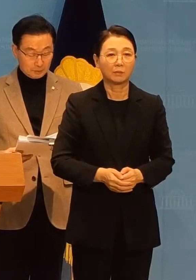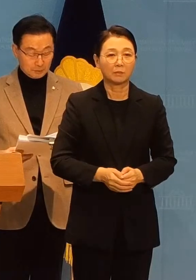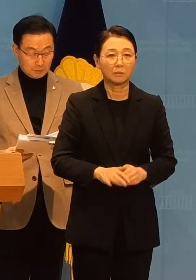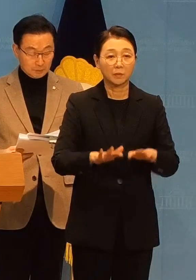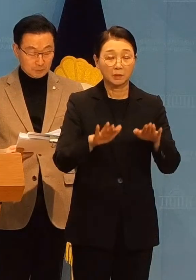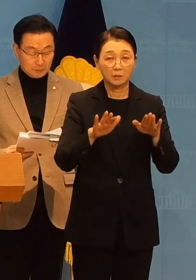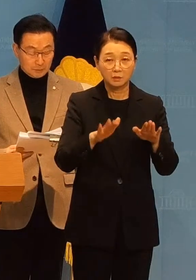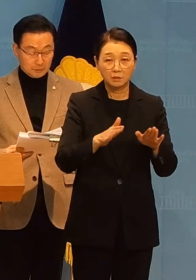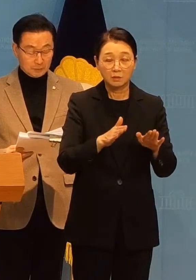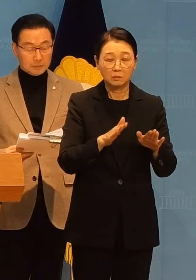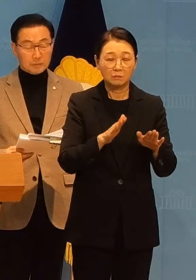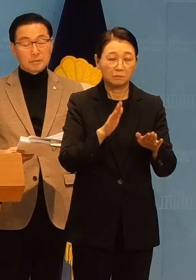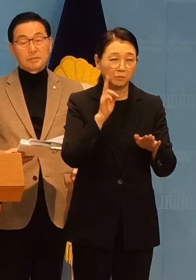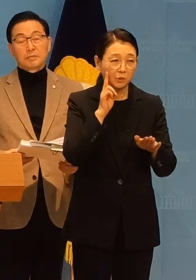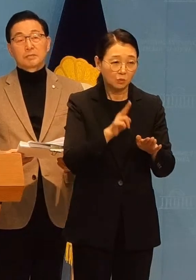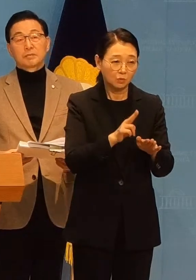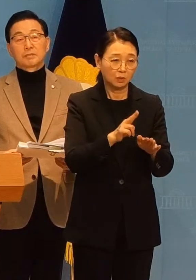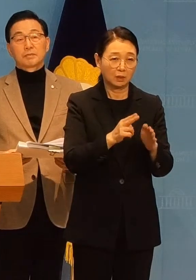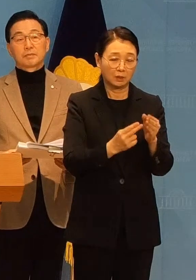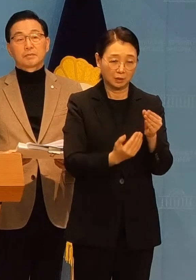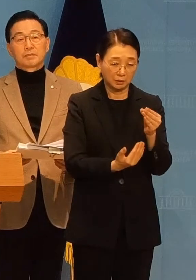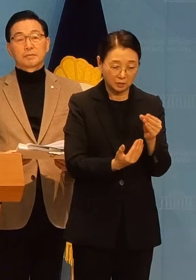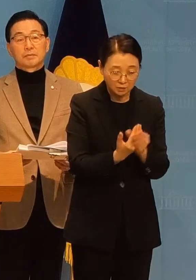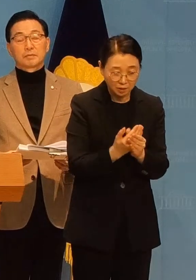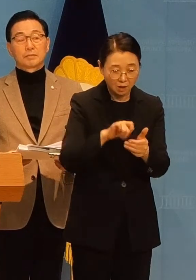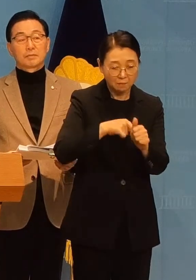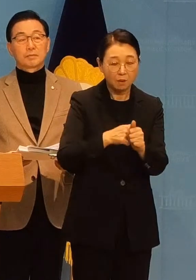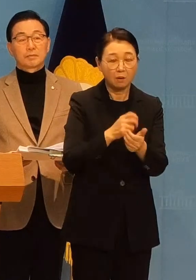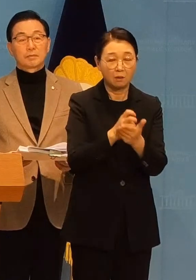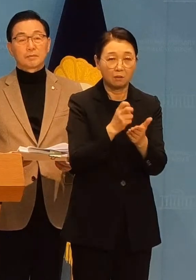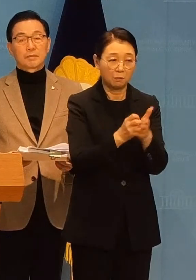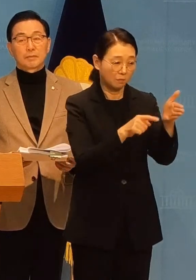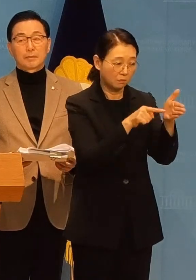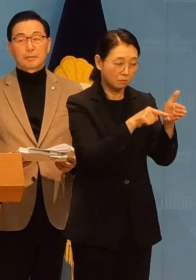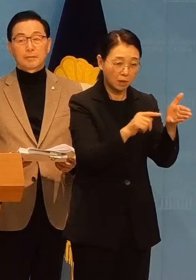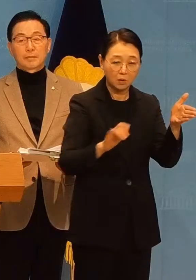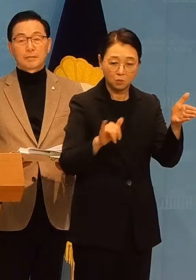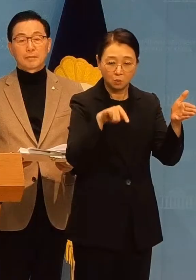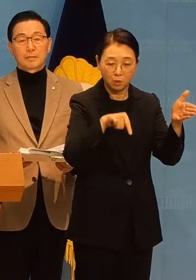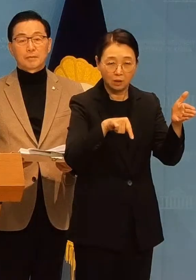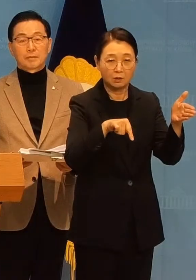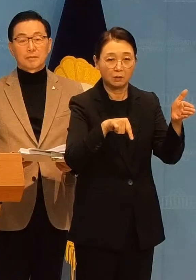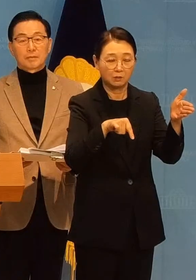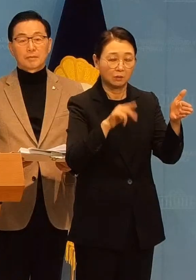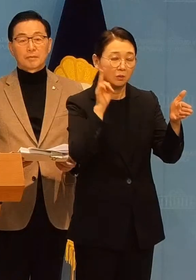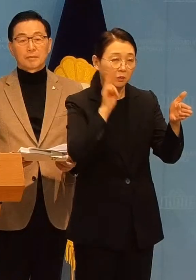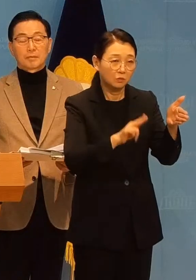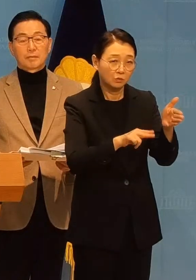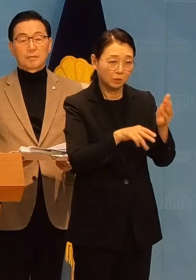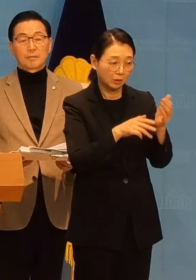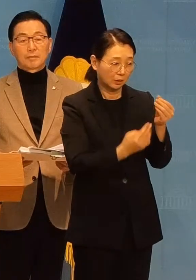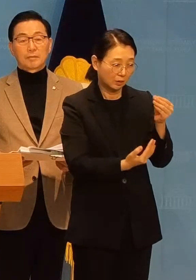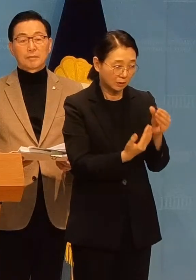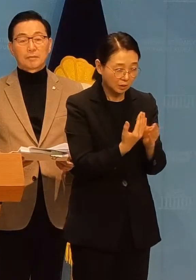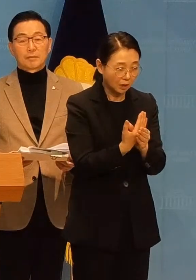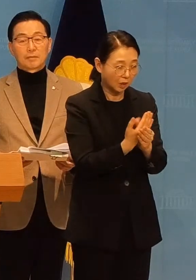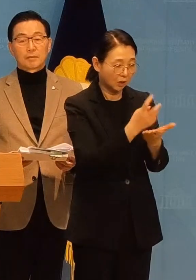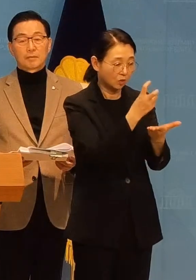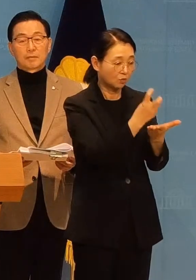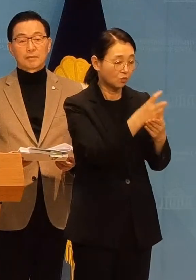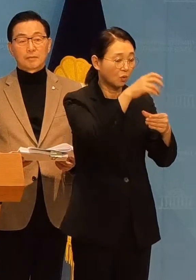현행 중대재해처벌법에서는 공항의 로컬라이저와 둔덕시설이 중대재해 규정시설에 포함되어 있지